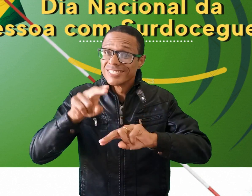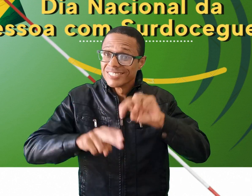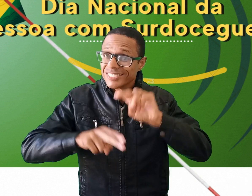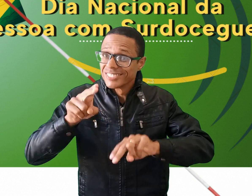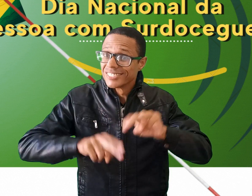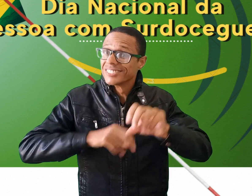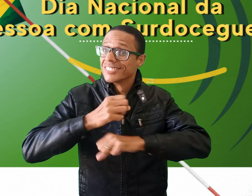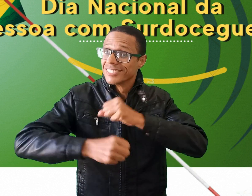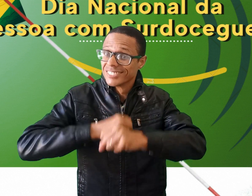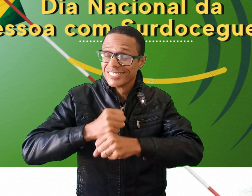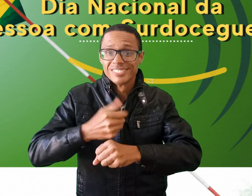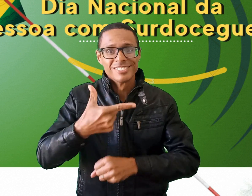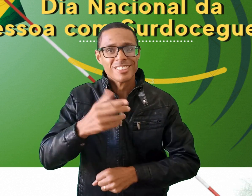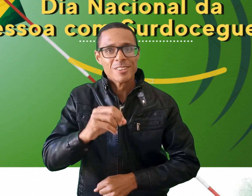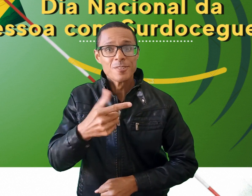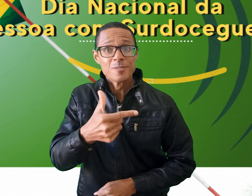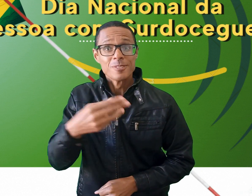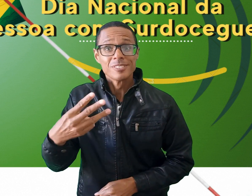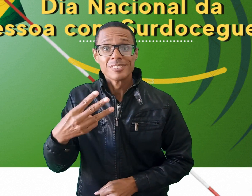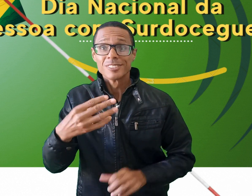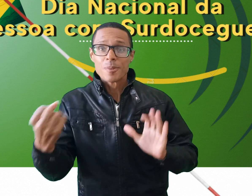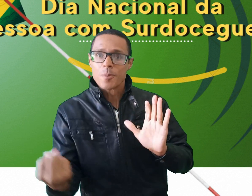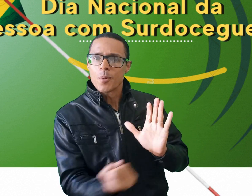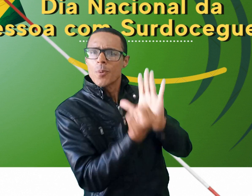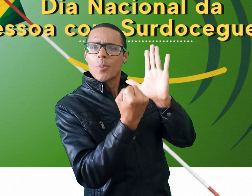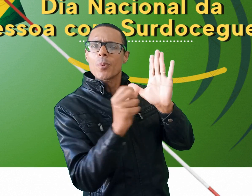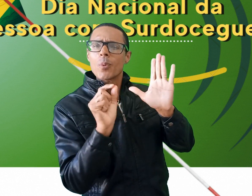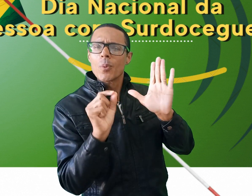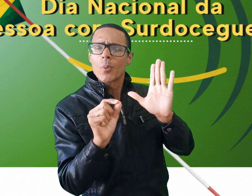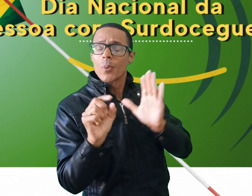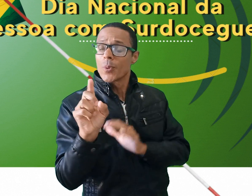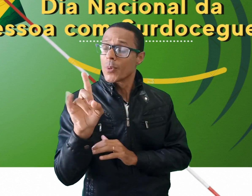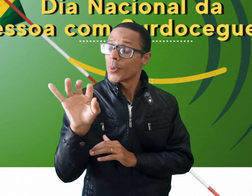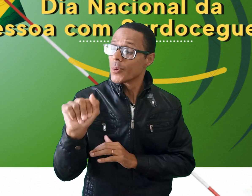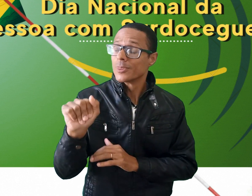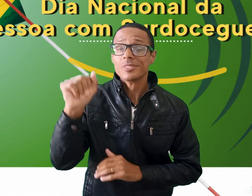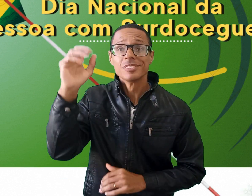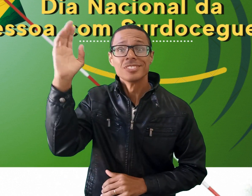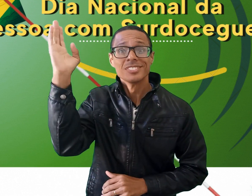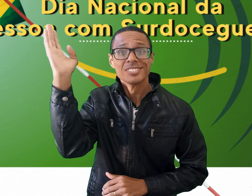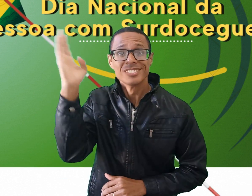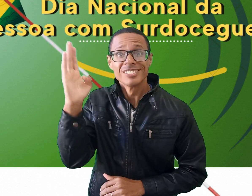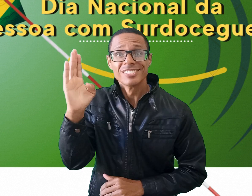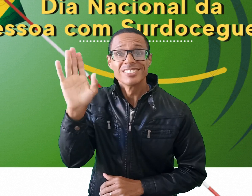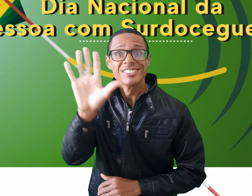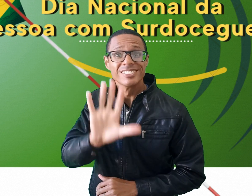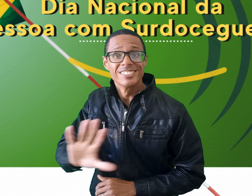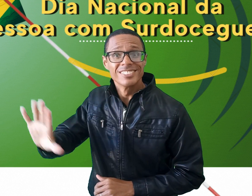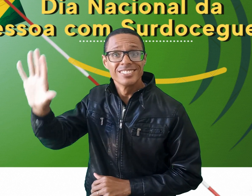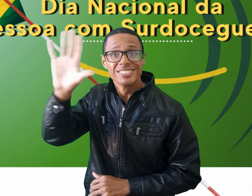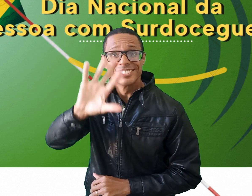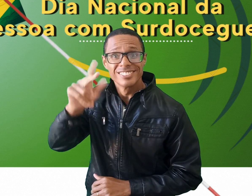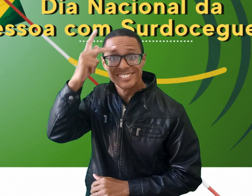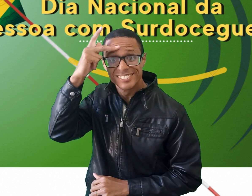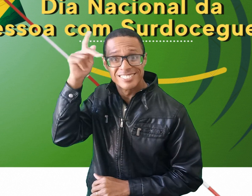No dia 20 de junho de 2023, foi instituído o Dia Nacional da Pessoa com